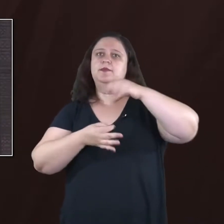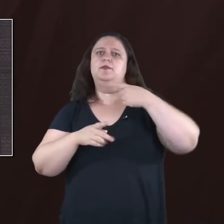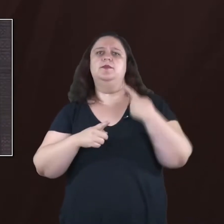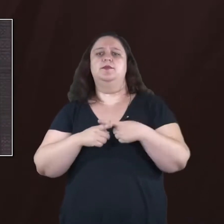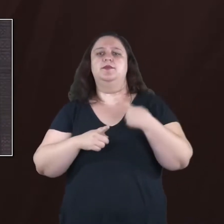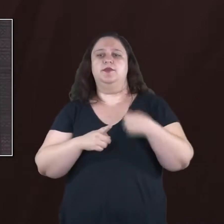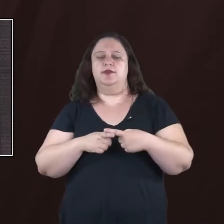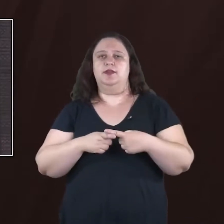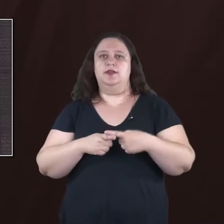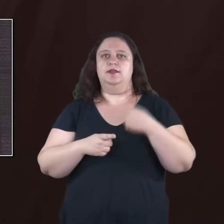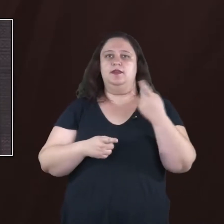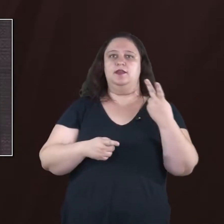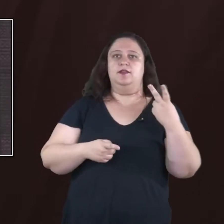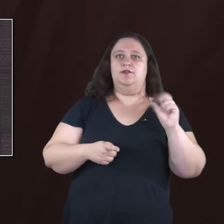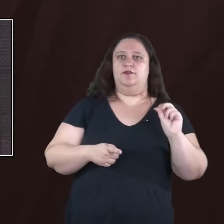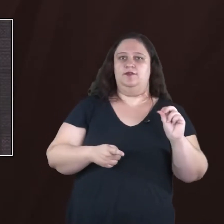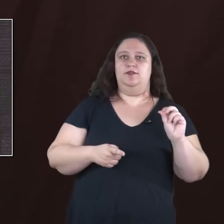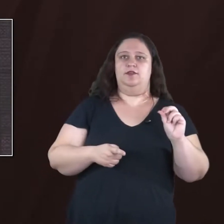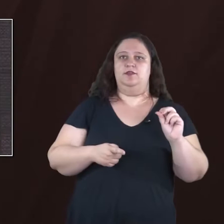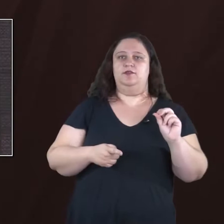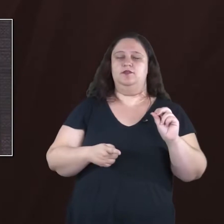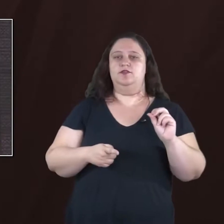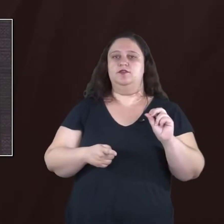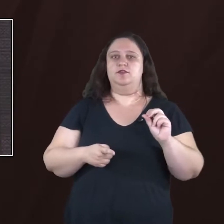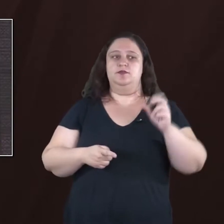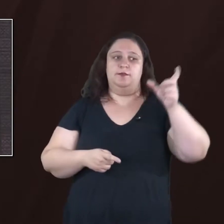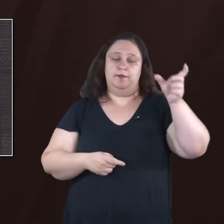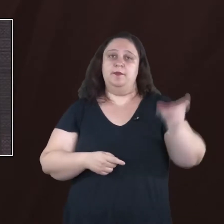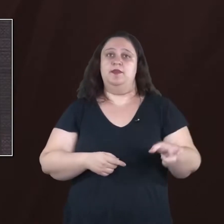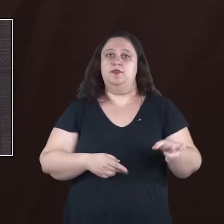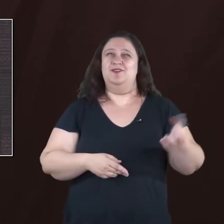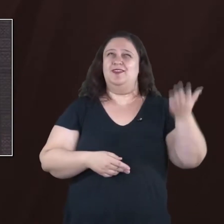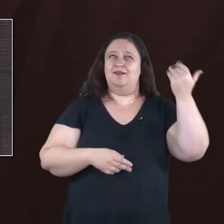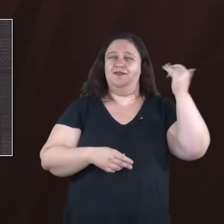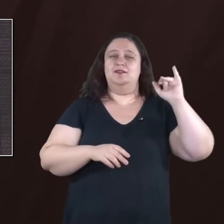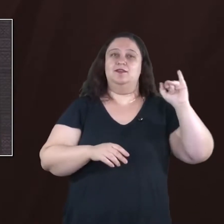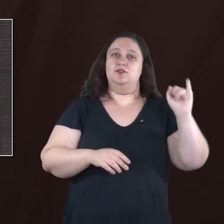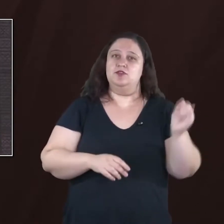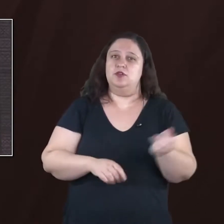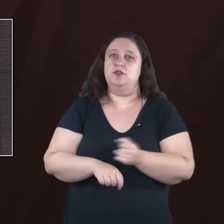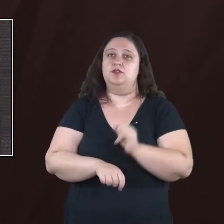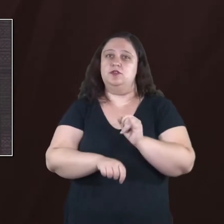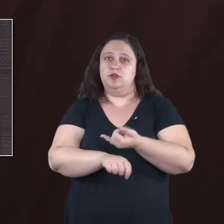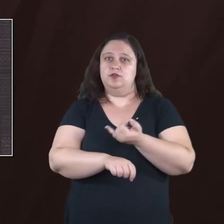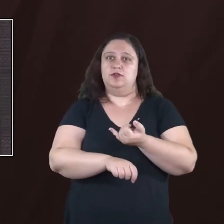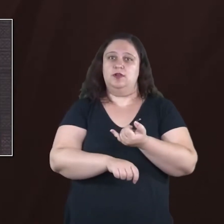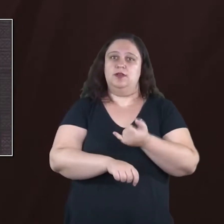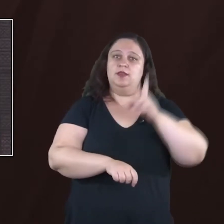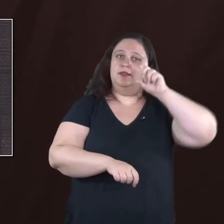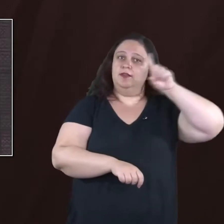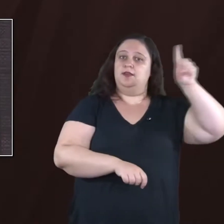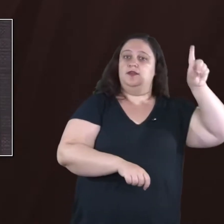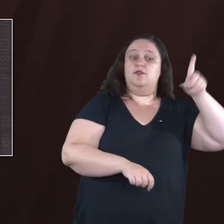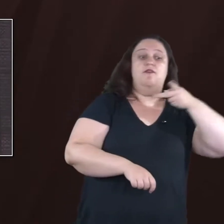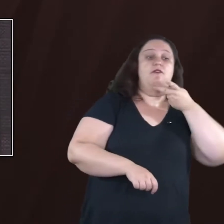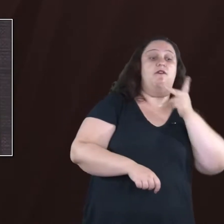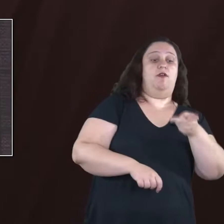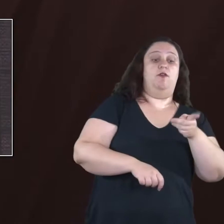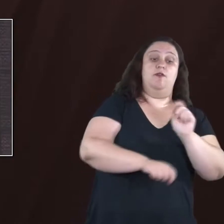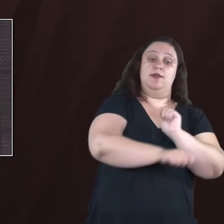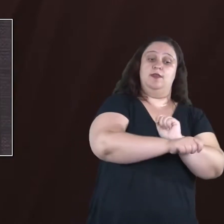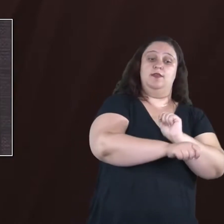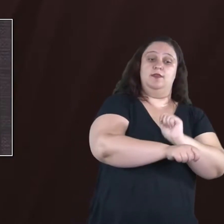aqueles 120 galileus que estavam em Jerusalém, Deus havia dito para eles esperarem até que do